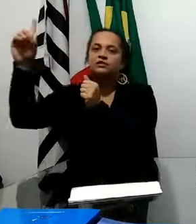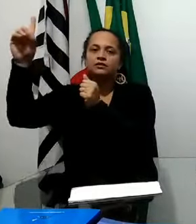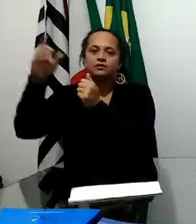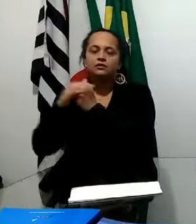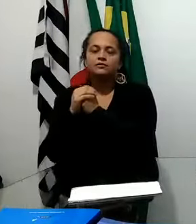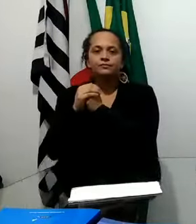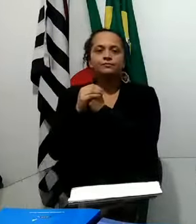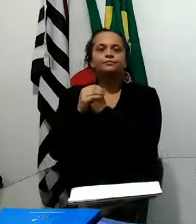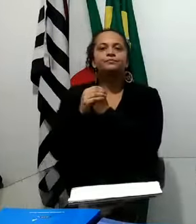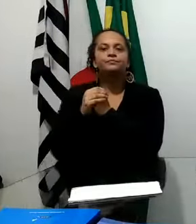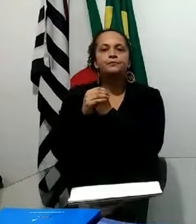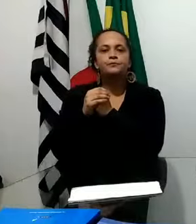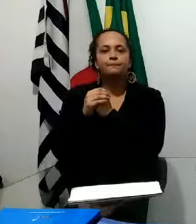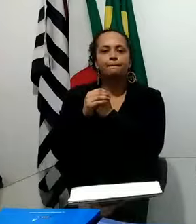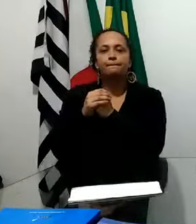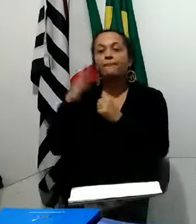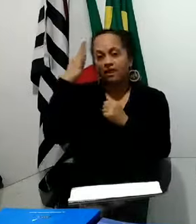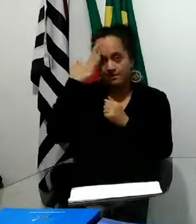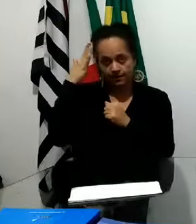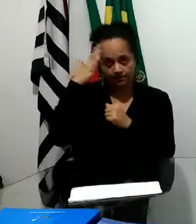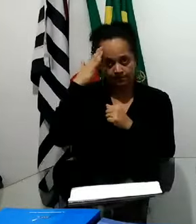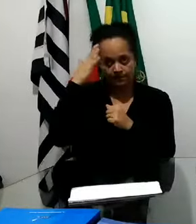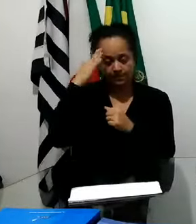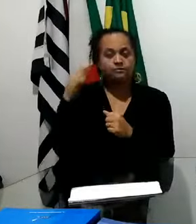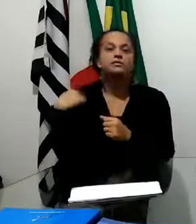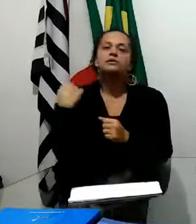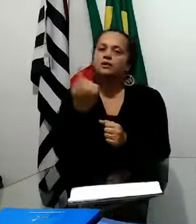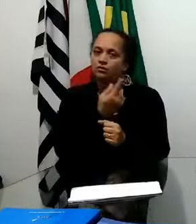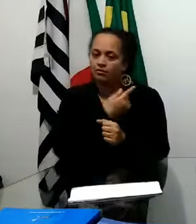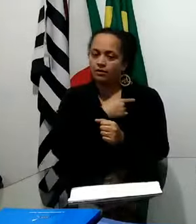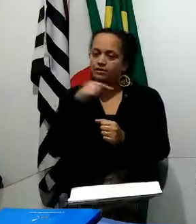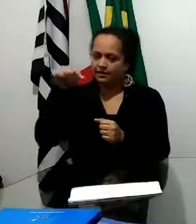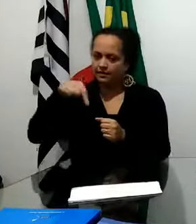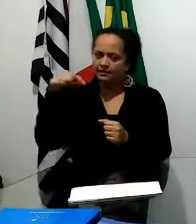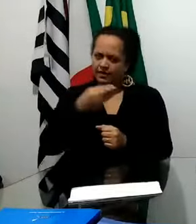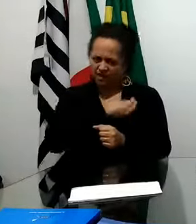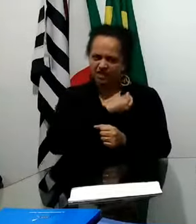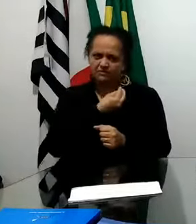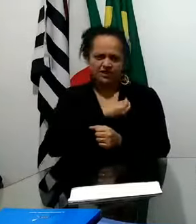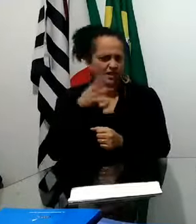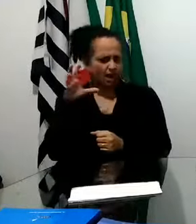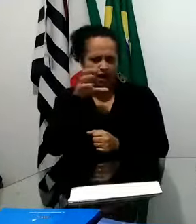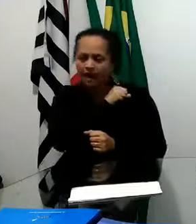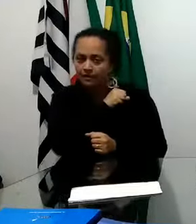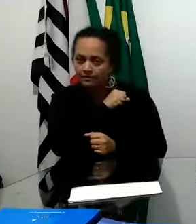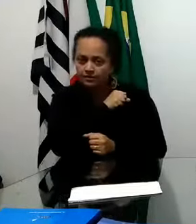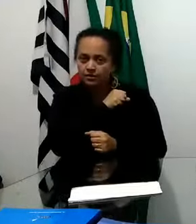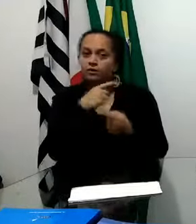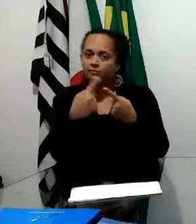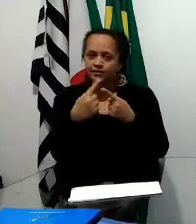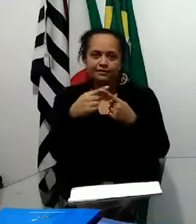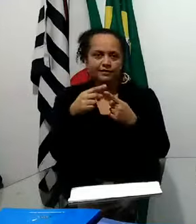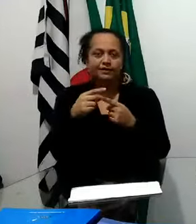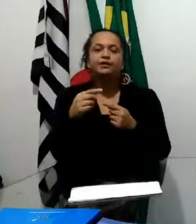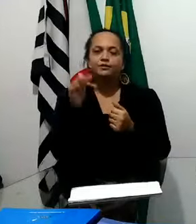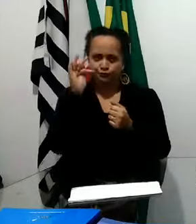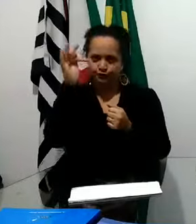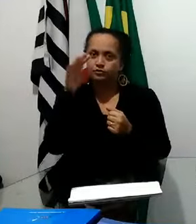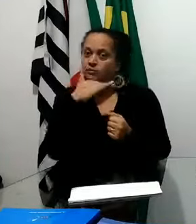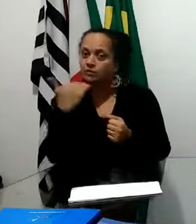humanidade. Sabemos que nós estamos aqui de passagem, nós somos peregrinos, mas há um papel que eu e você